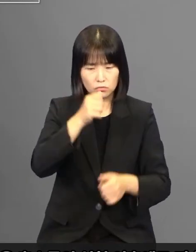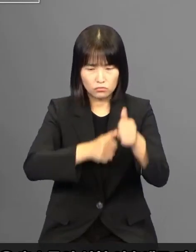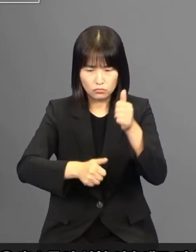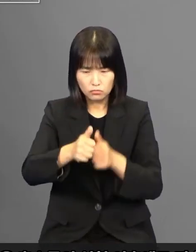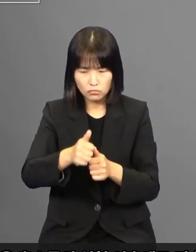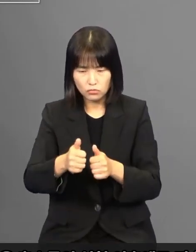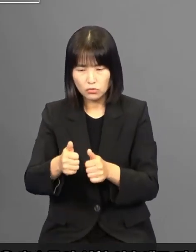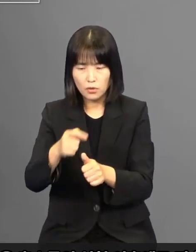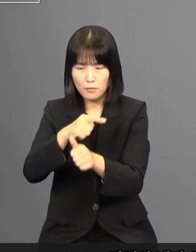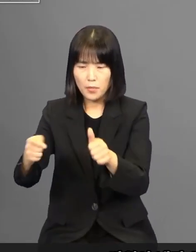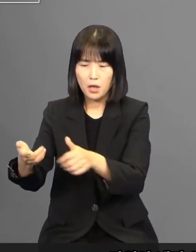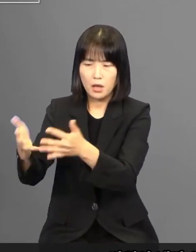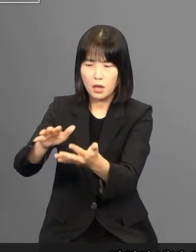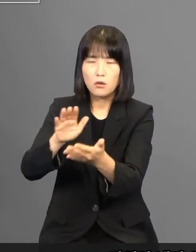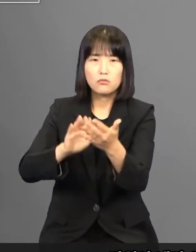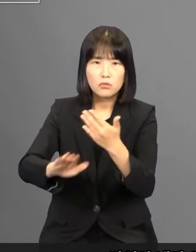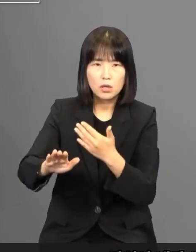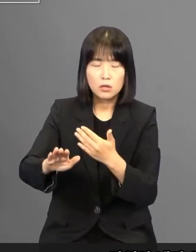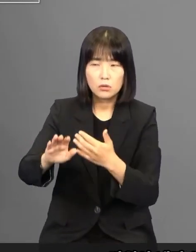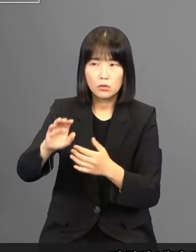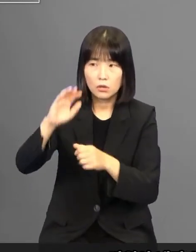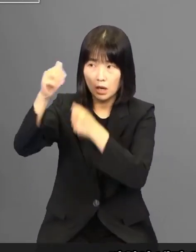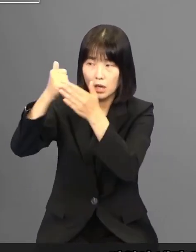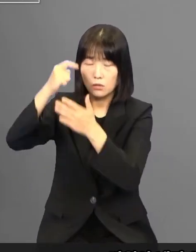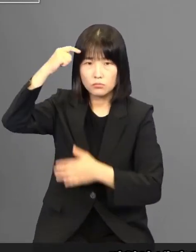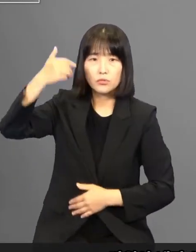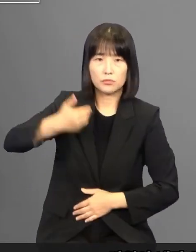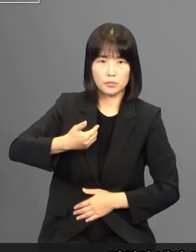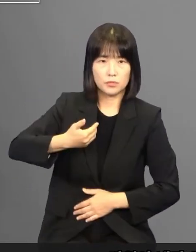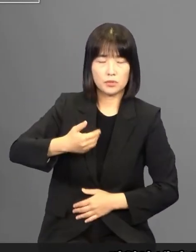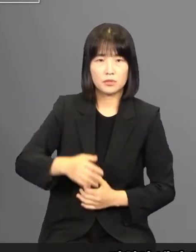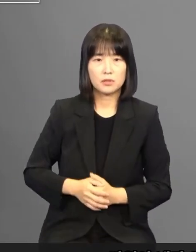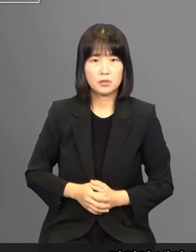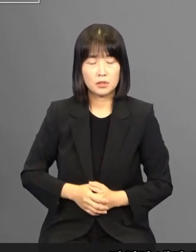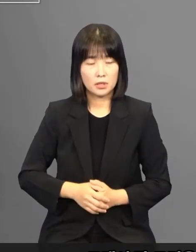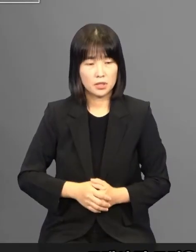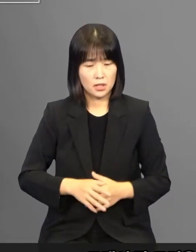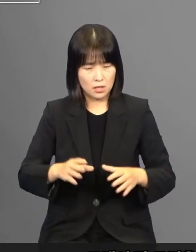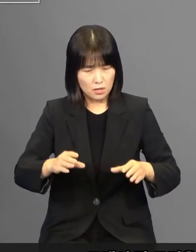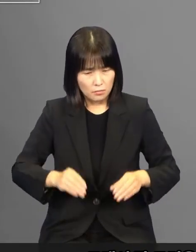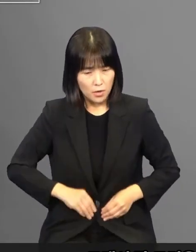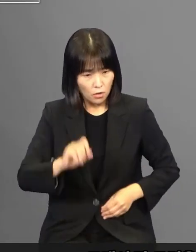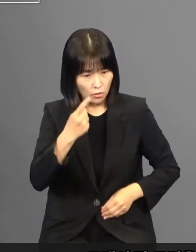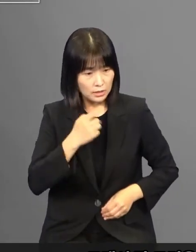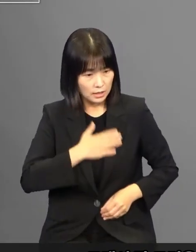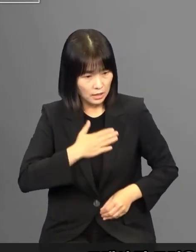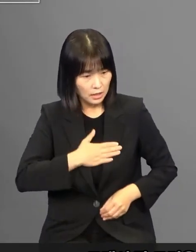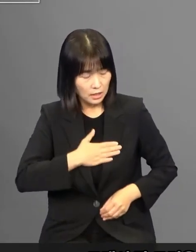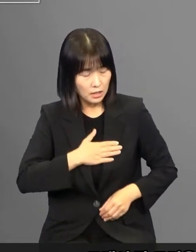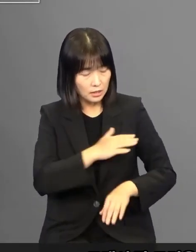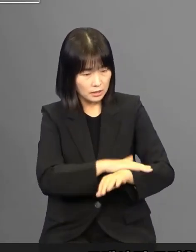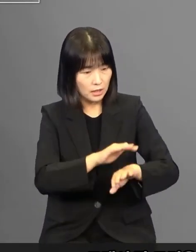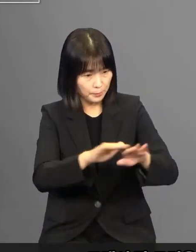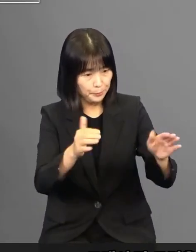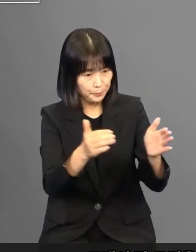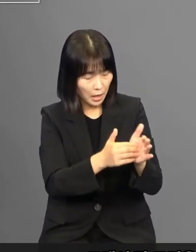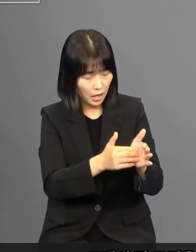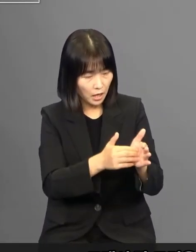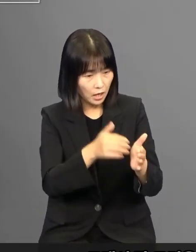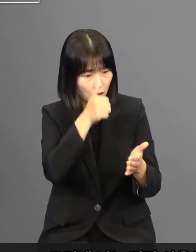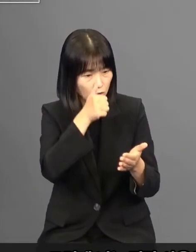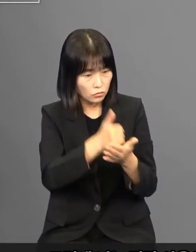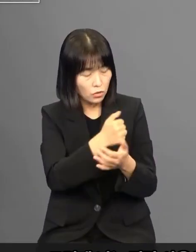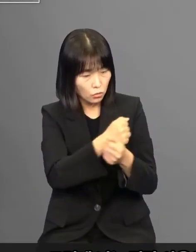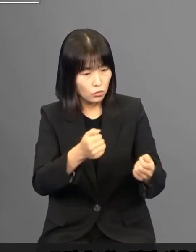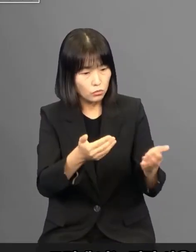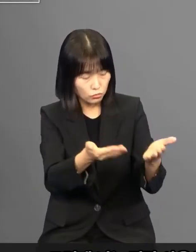흉년을 통해 하나님은 물으신 거예요. 다윗아, 너가 이 흉년의 원인을 알았지? 그래서 잘 그것을 처리했구나, 속죄를 했구나.